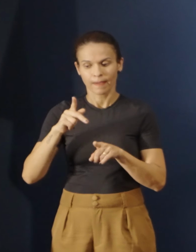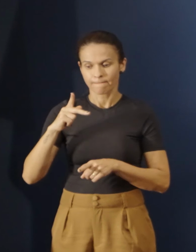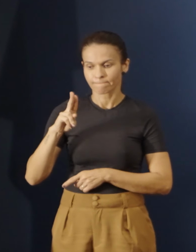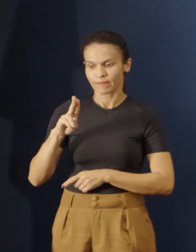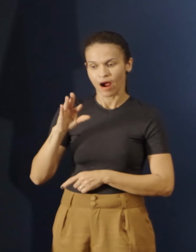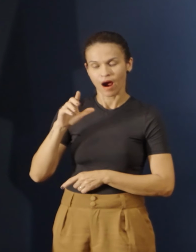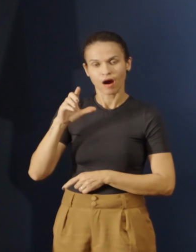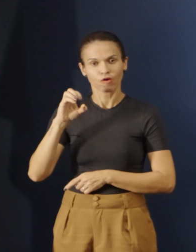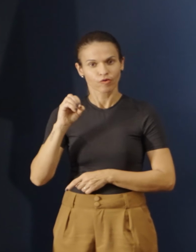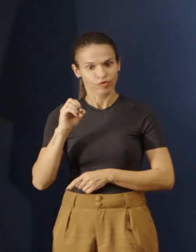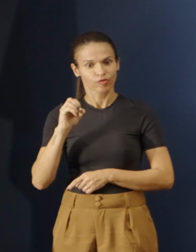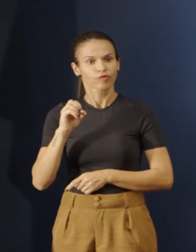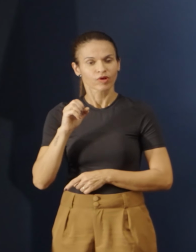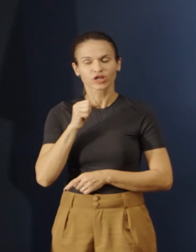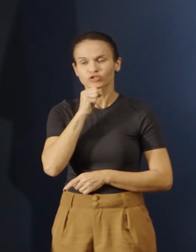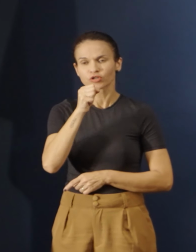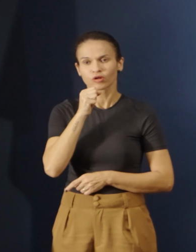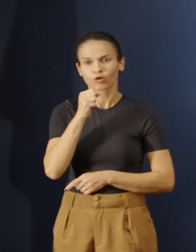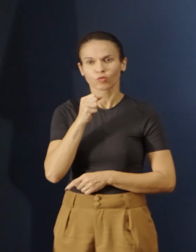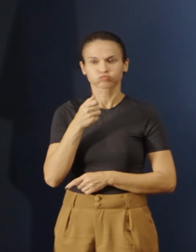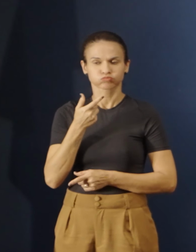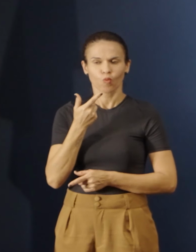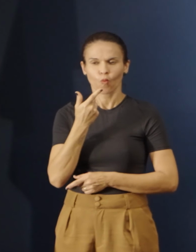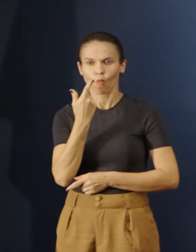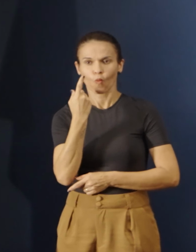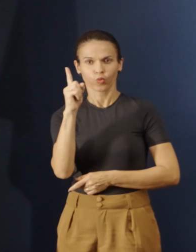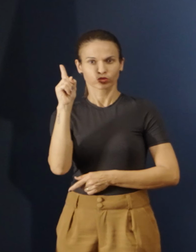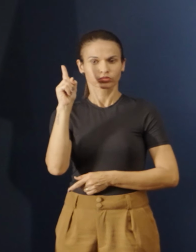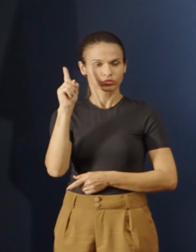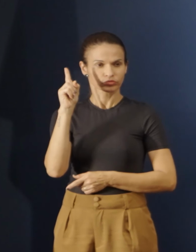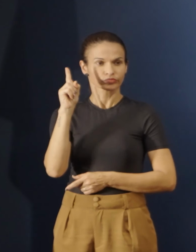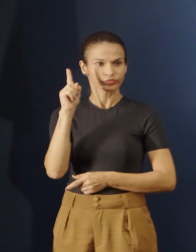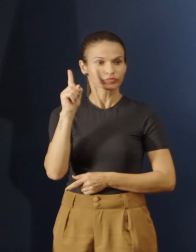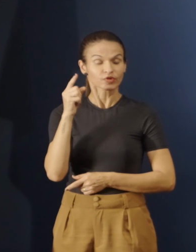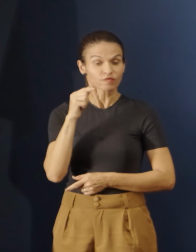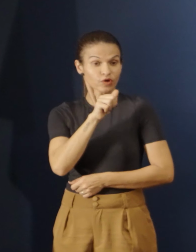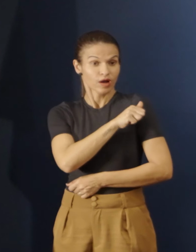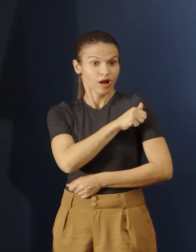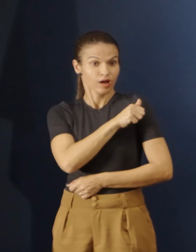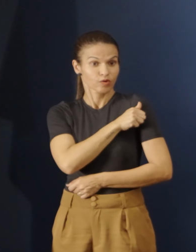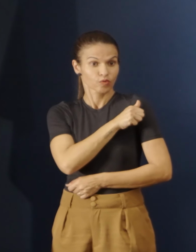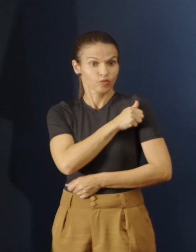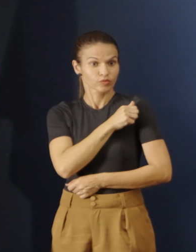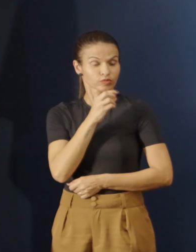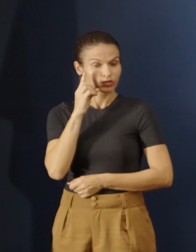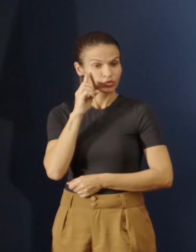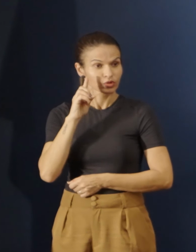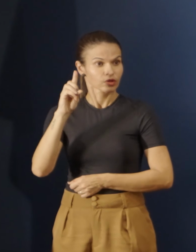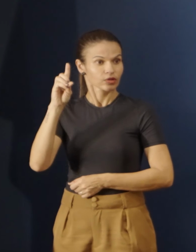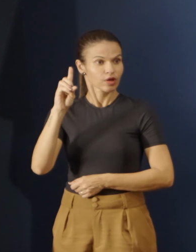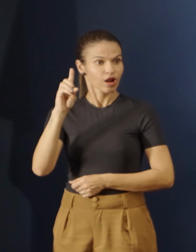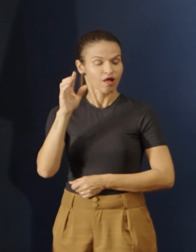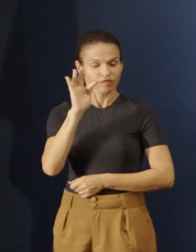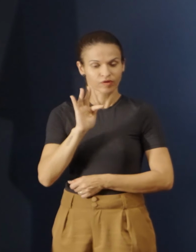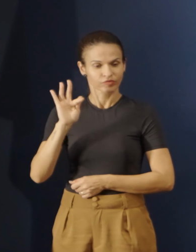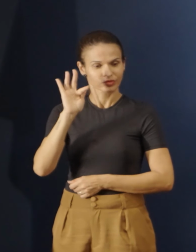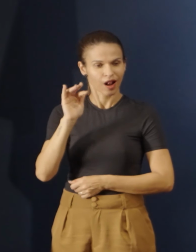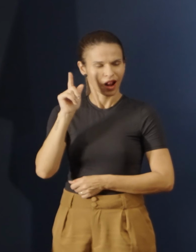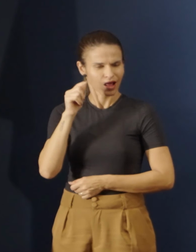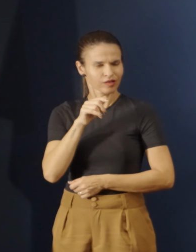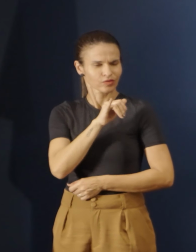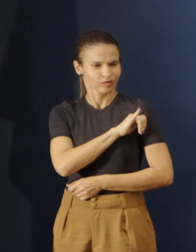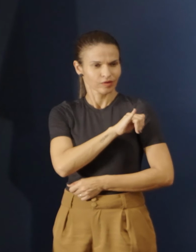Paulo Francis, jornalista do antigo programa Manhattan Connection, né, da Globo News. Paulo Francis foi aluno do Dr. Alceu na Faculdade de Letras da UFRJ